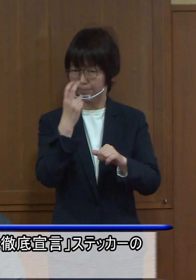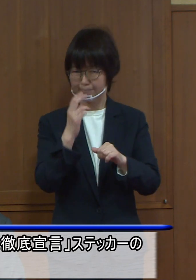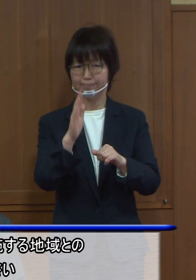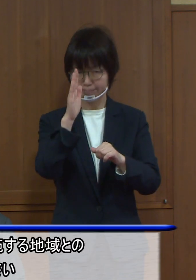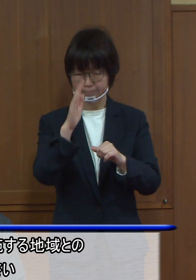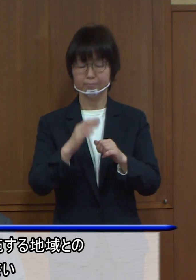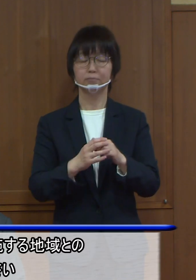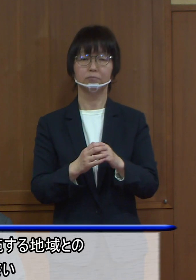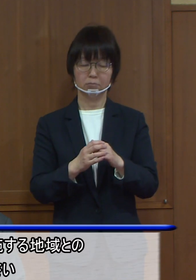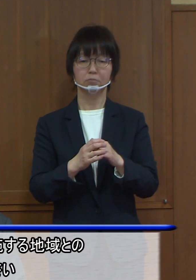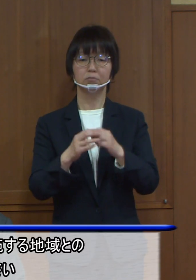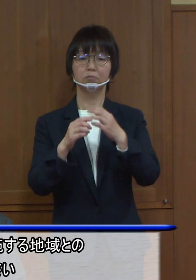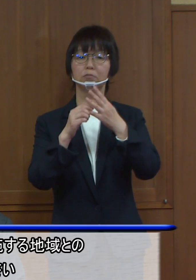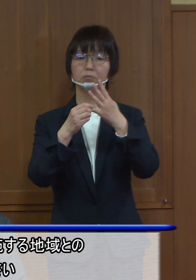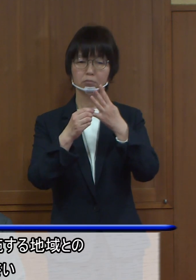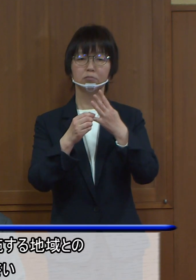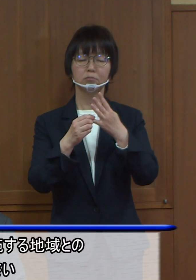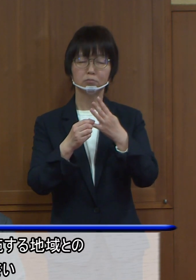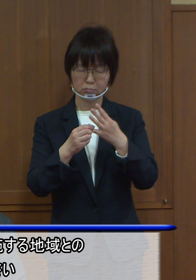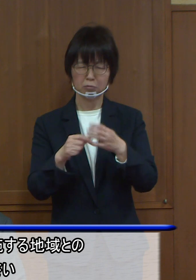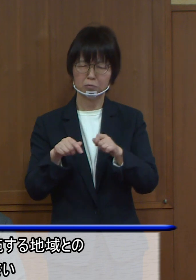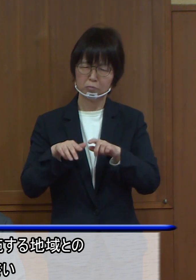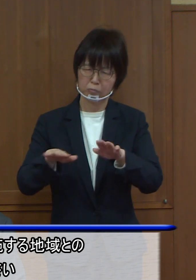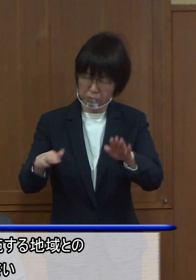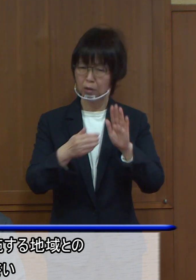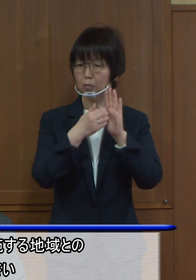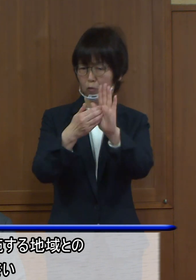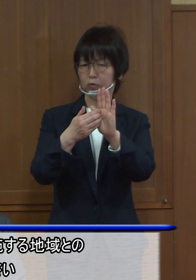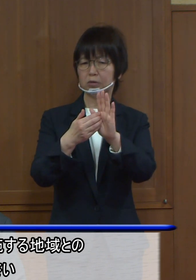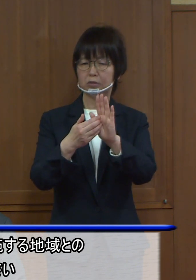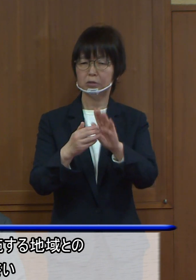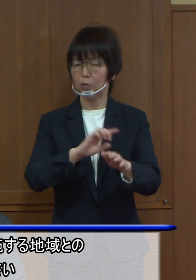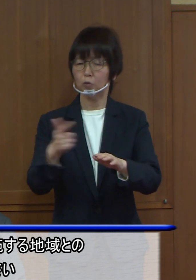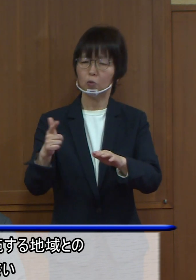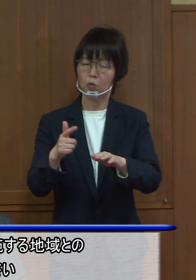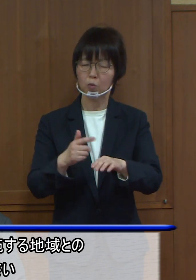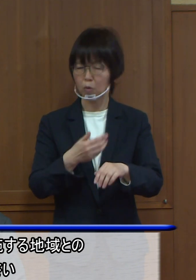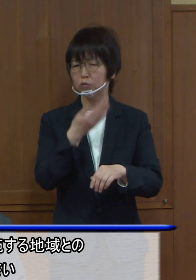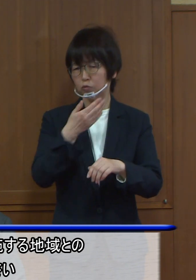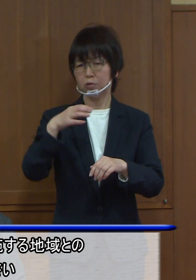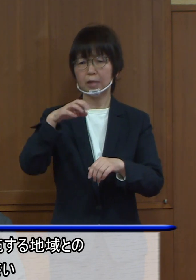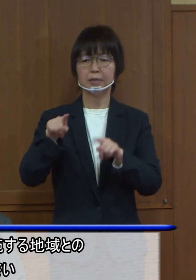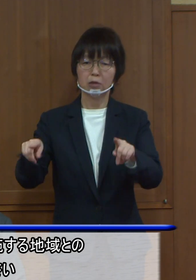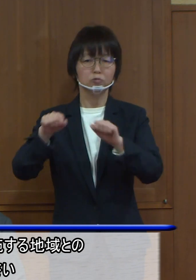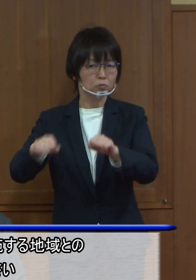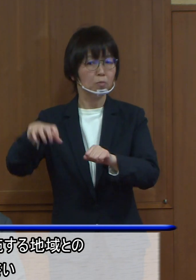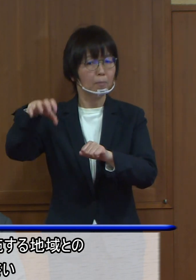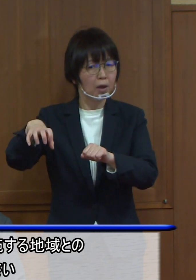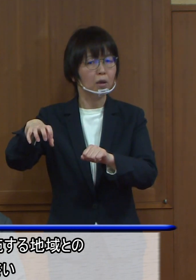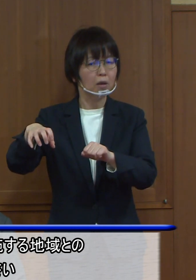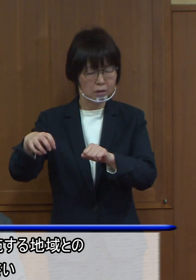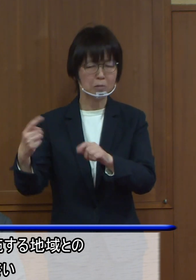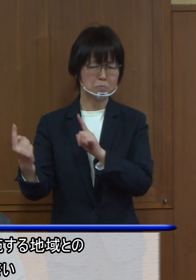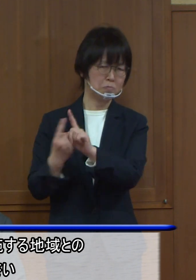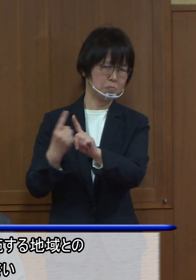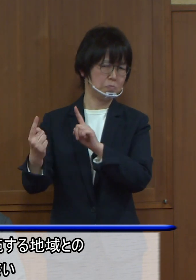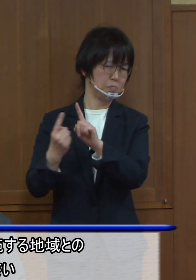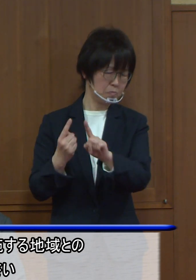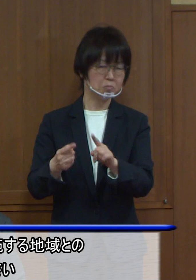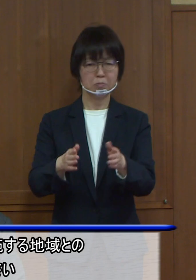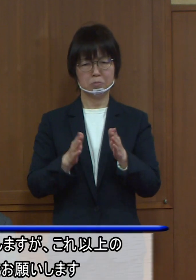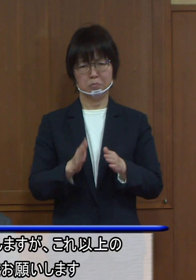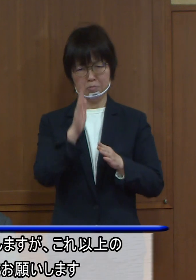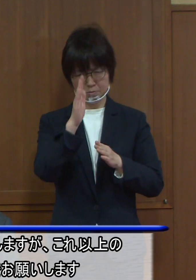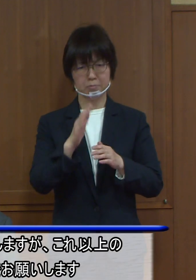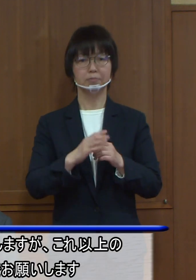ください。まん延防止等重点措置を実施する地域との不要不急の往来は控えて